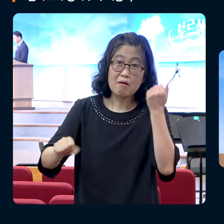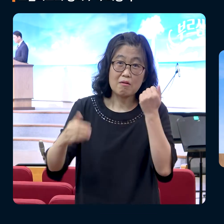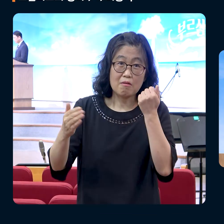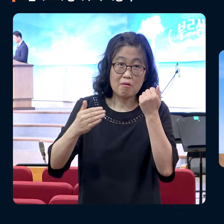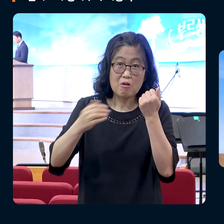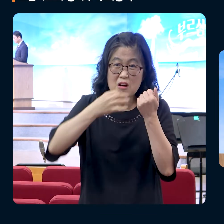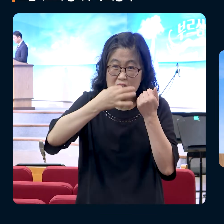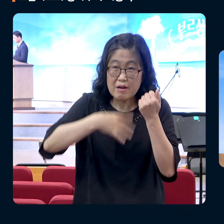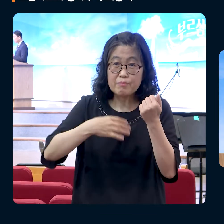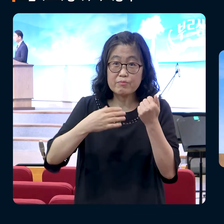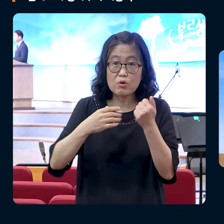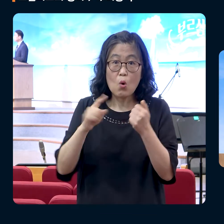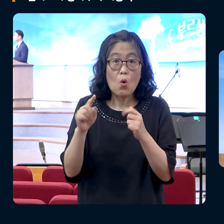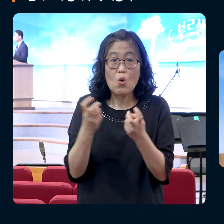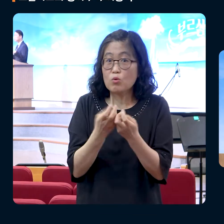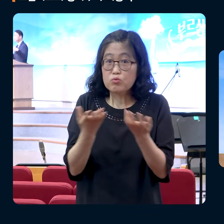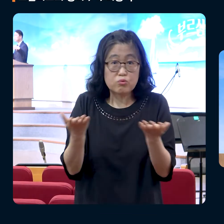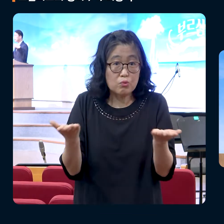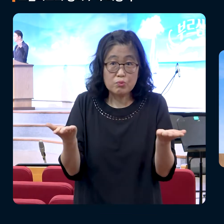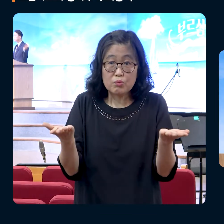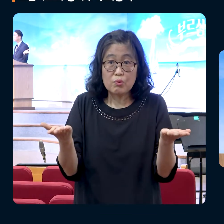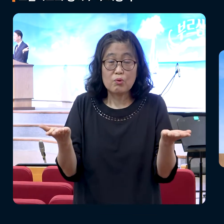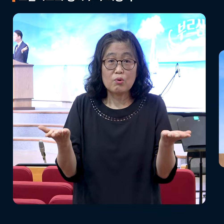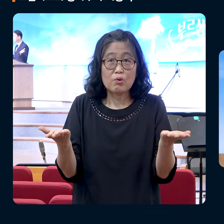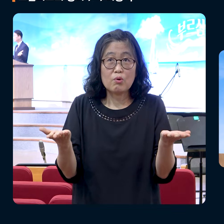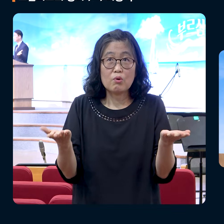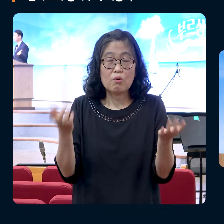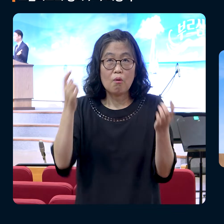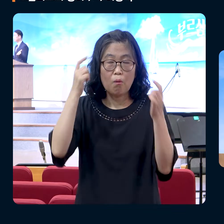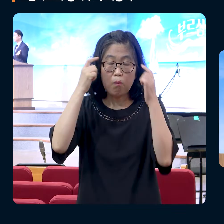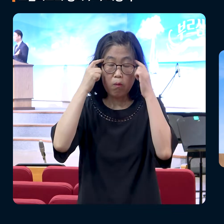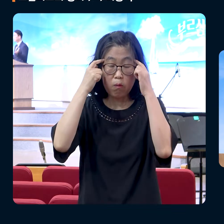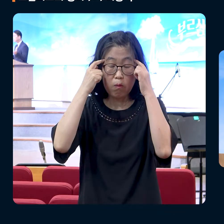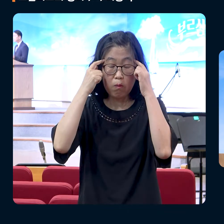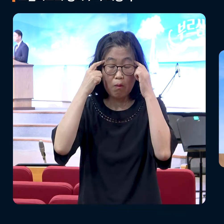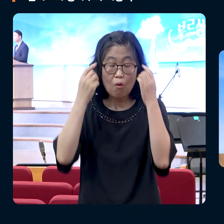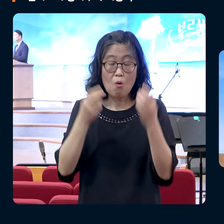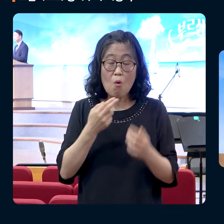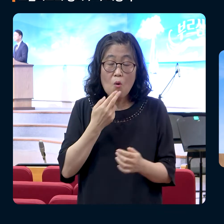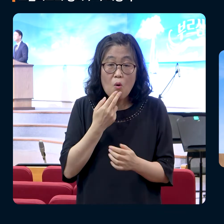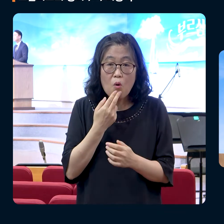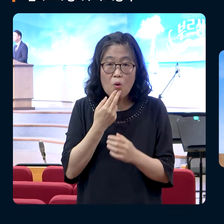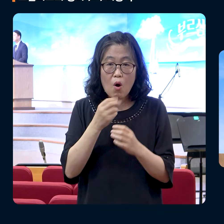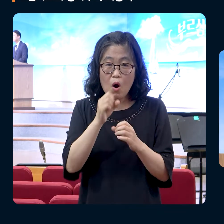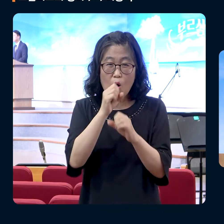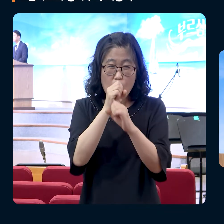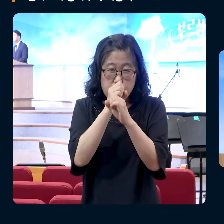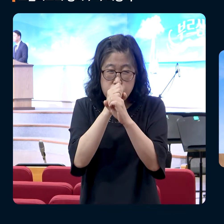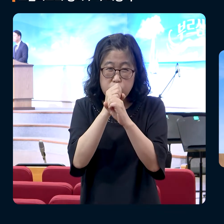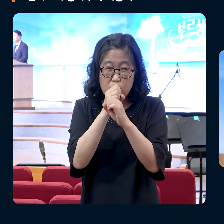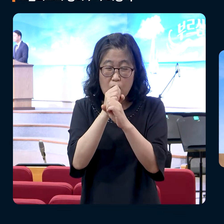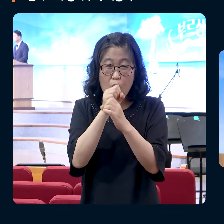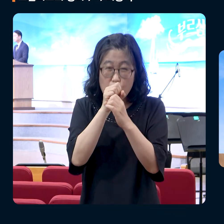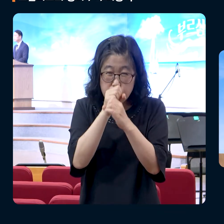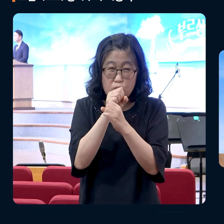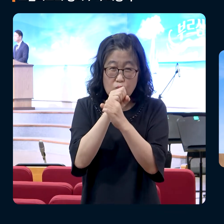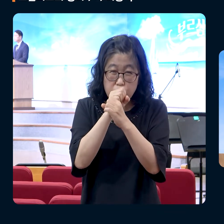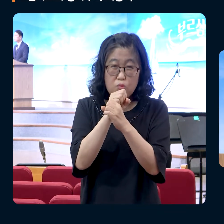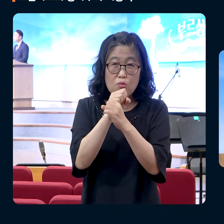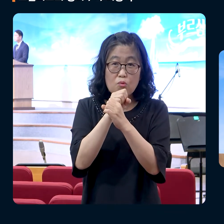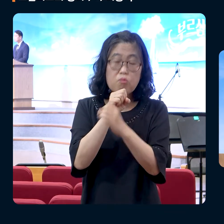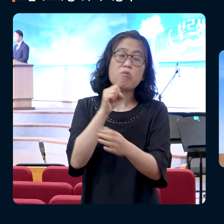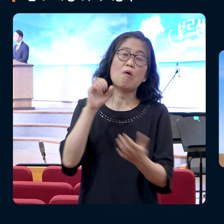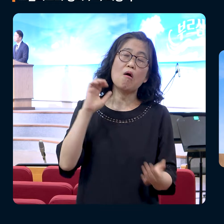뭘 어떻게 해야 될지를 몰라서 정신이 완전히 나간 상태, 이것이 혼비백산 아닙니까?